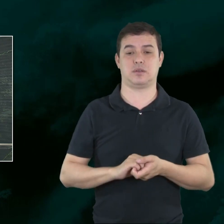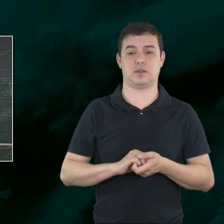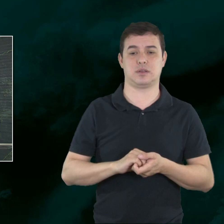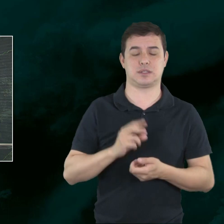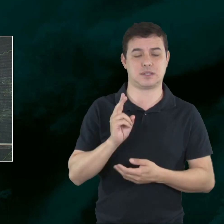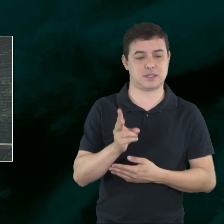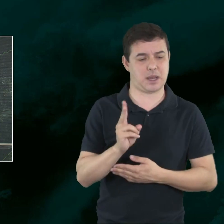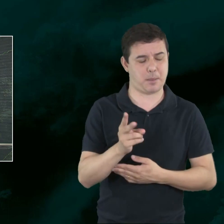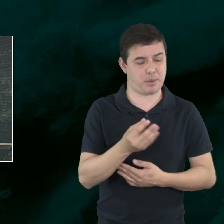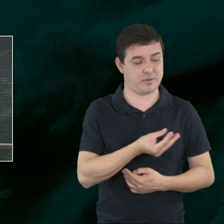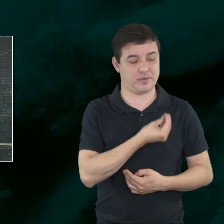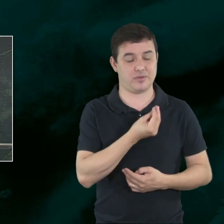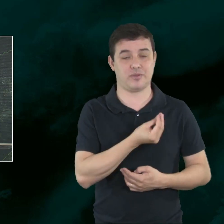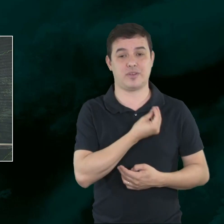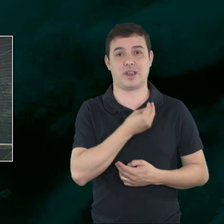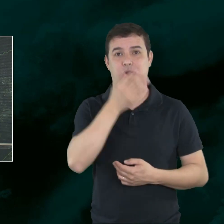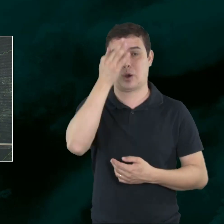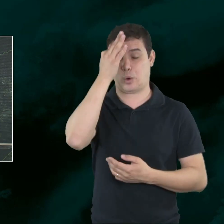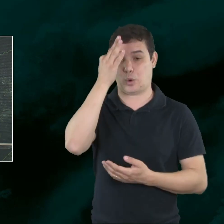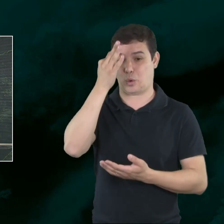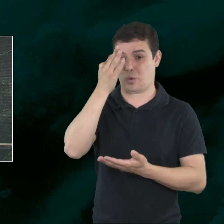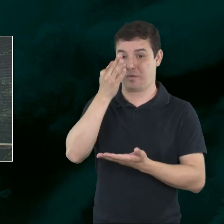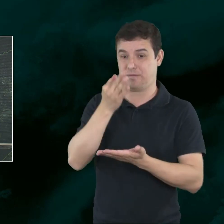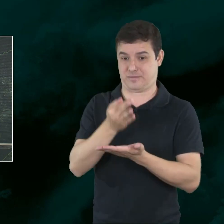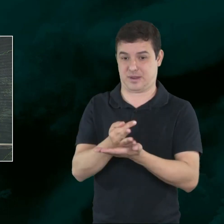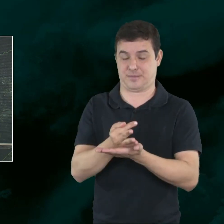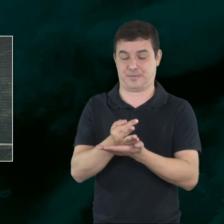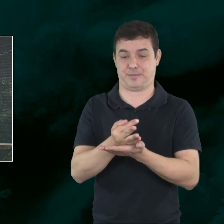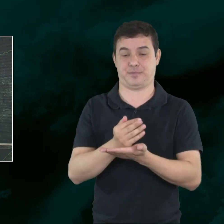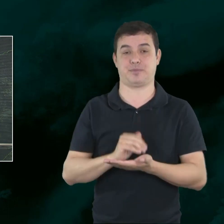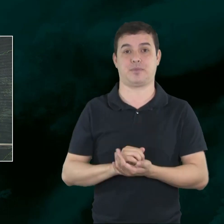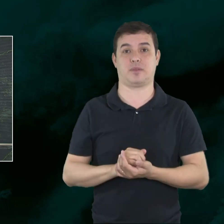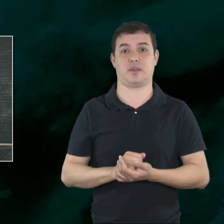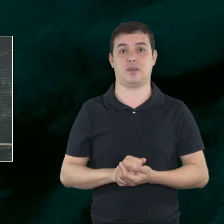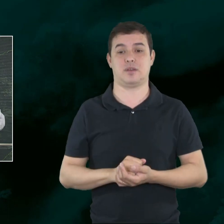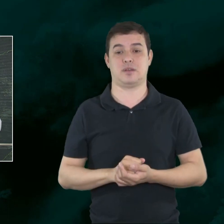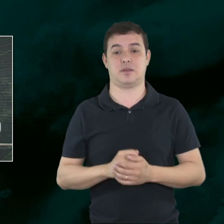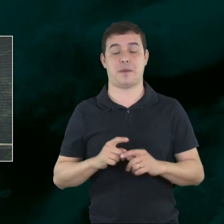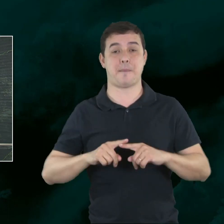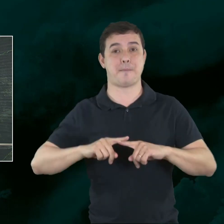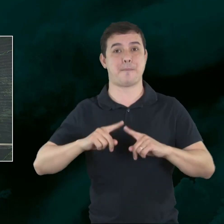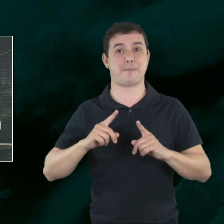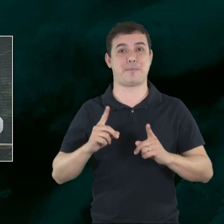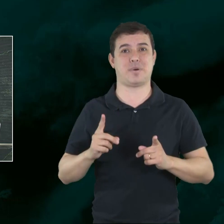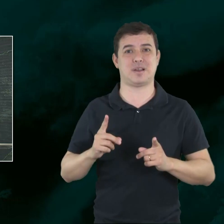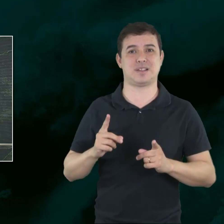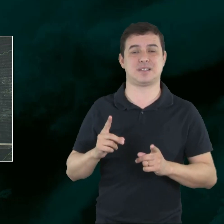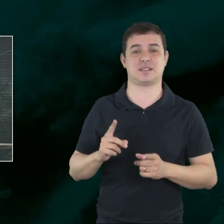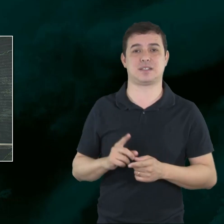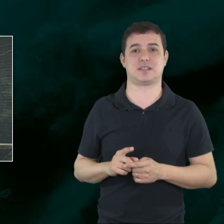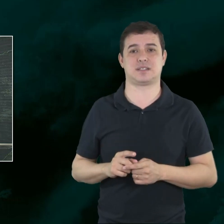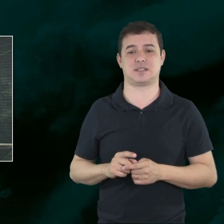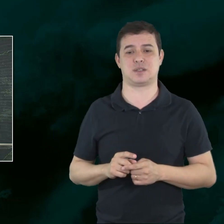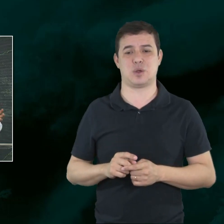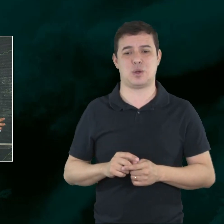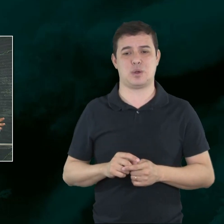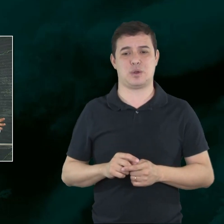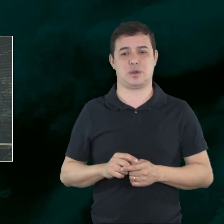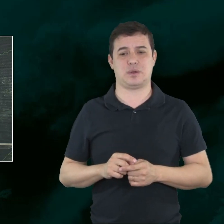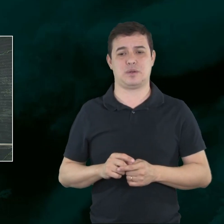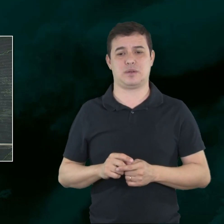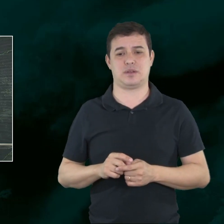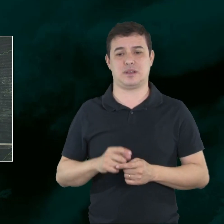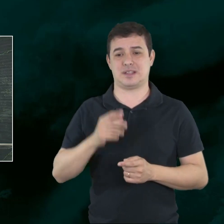orando com fé, né? Uma pessoa que tem fé. Só que vai chegar um momento que essa fé vai se